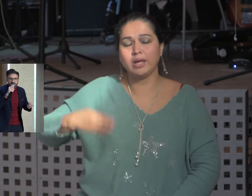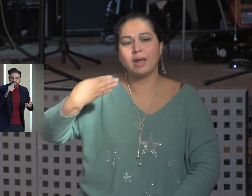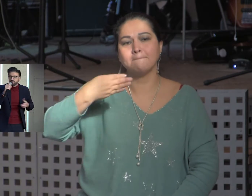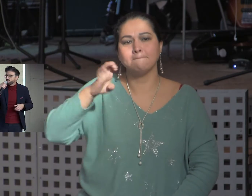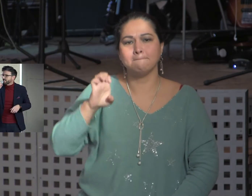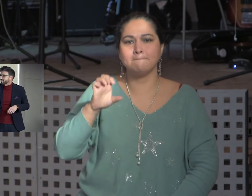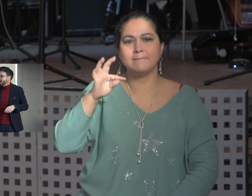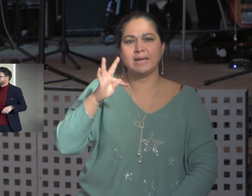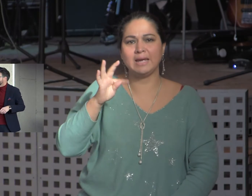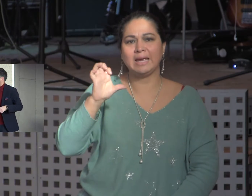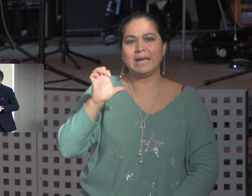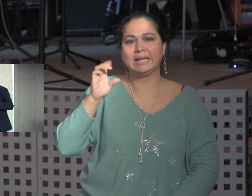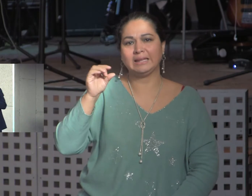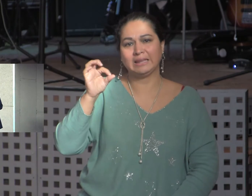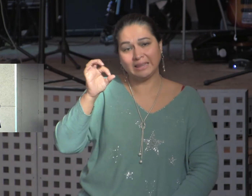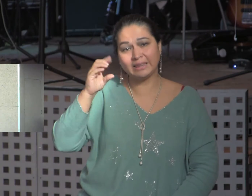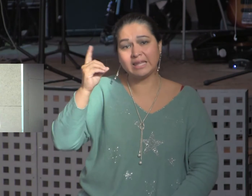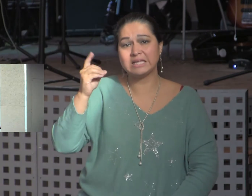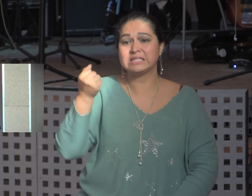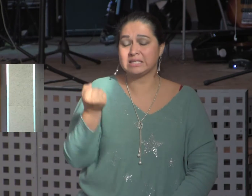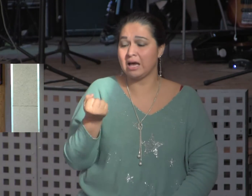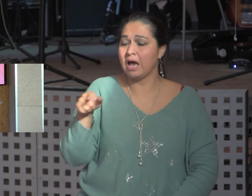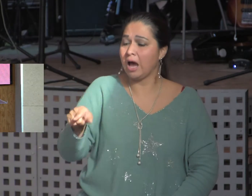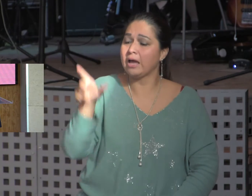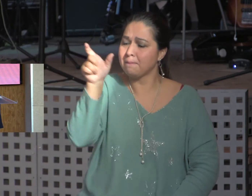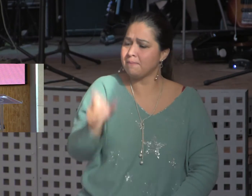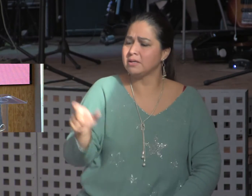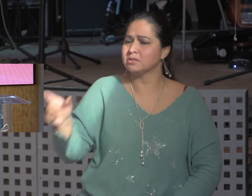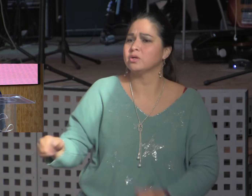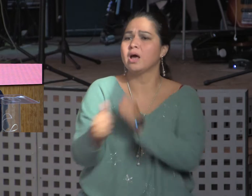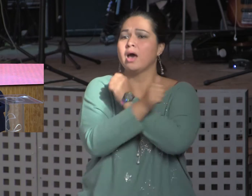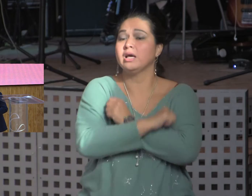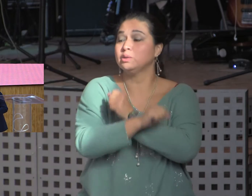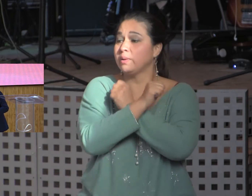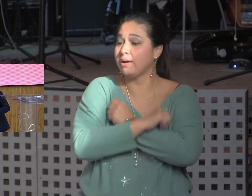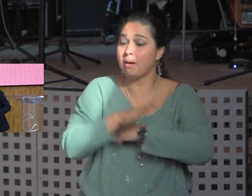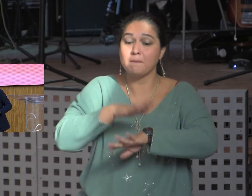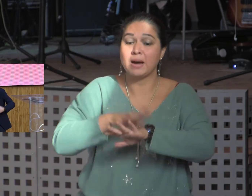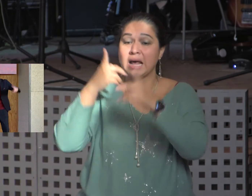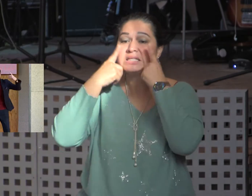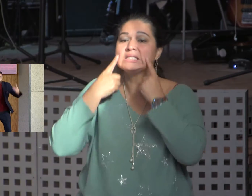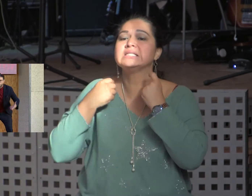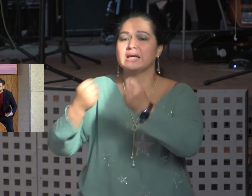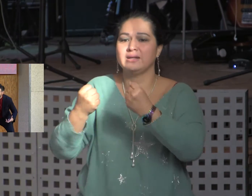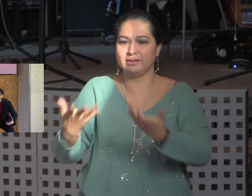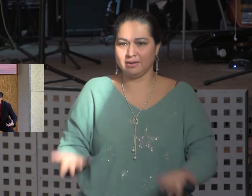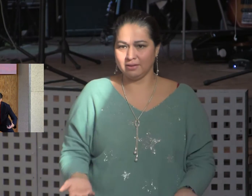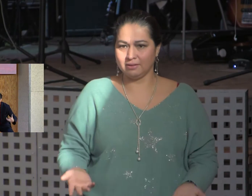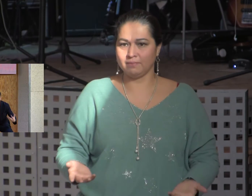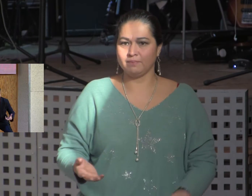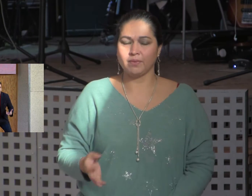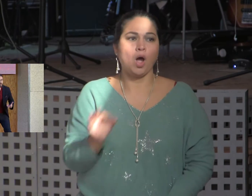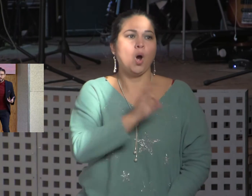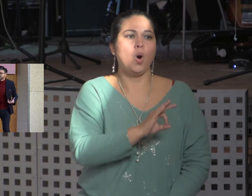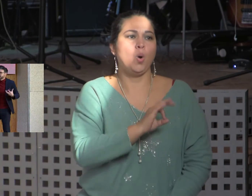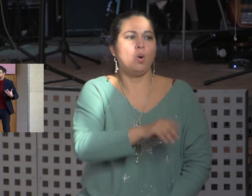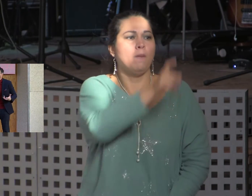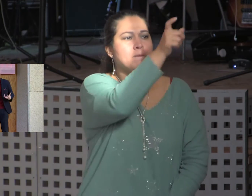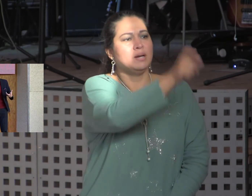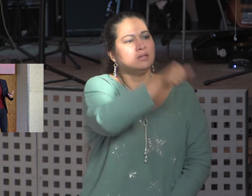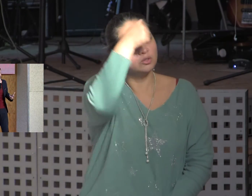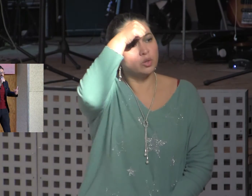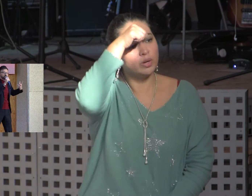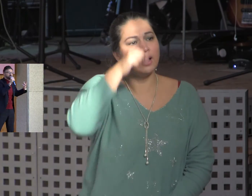metiera para que fueran sanos. Esperaban. Aquel paralítico que estaba en la Hermosa esperaba